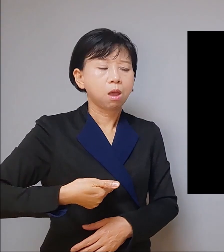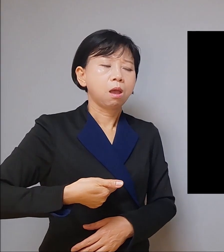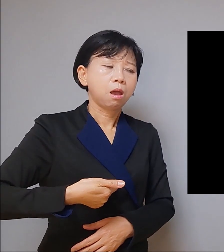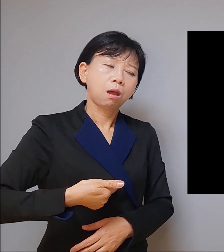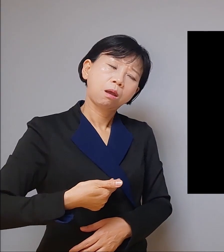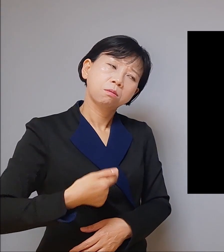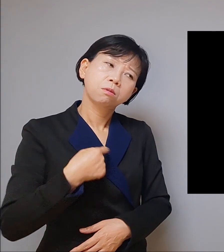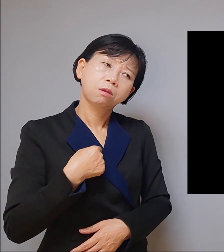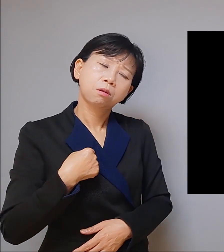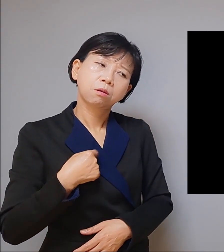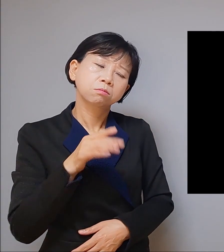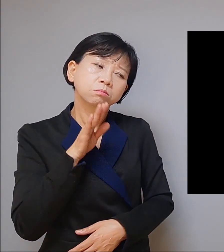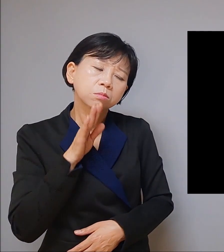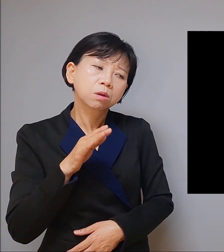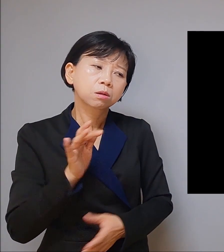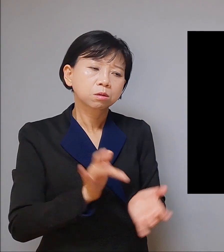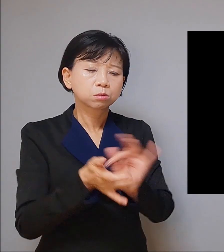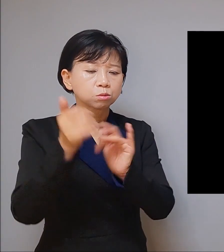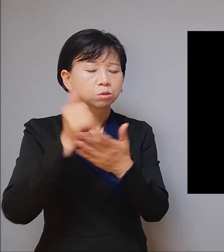예수님을 영접했어요.